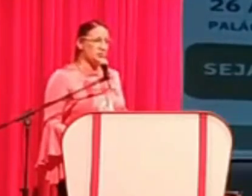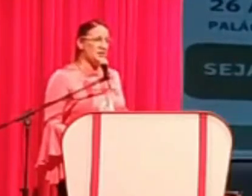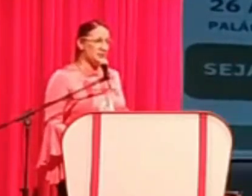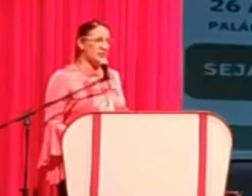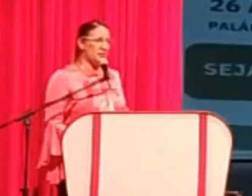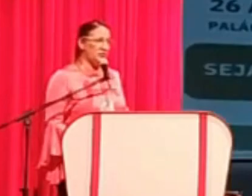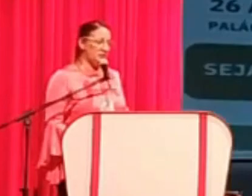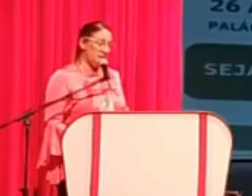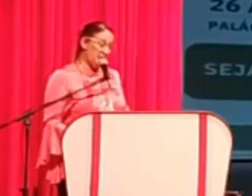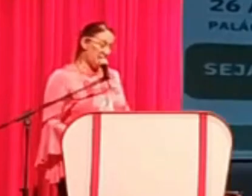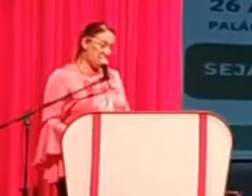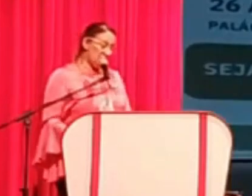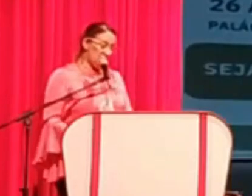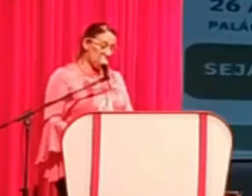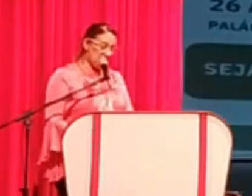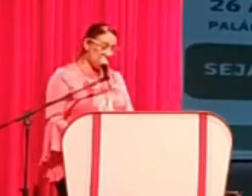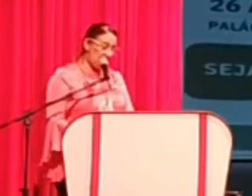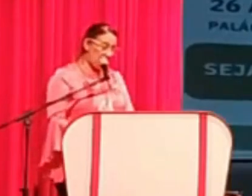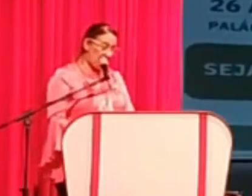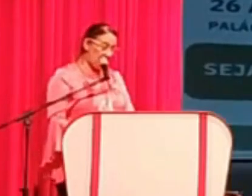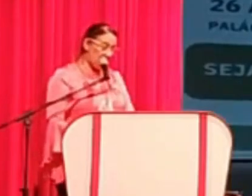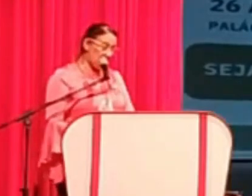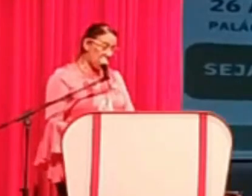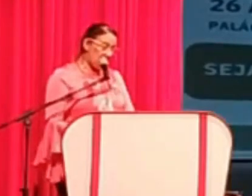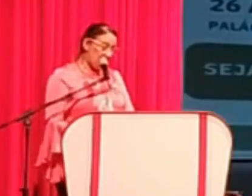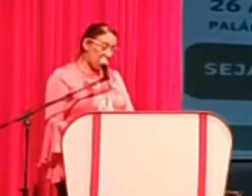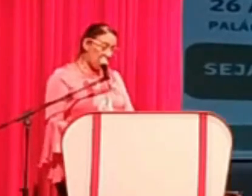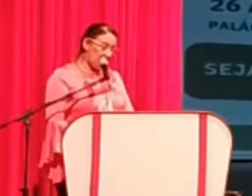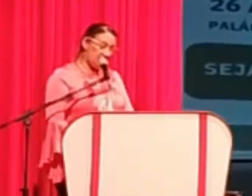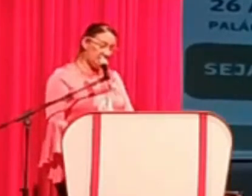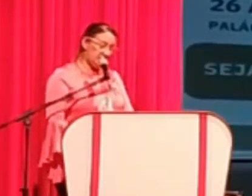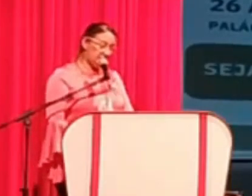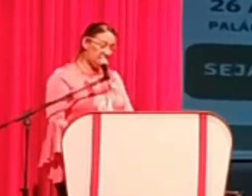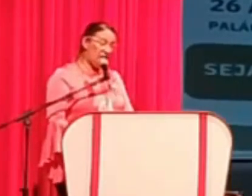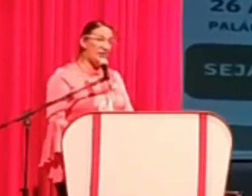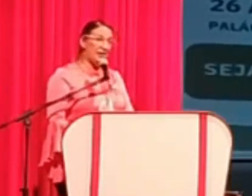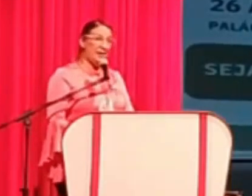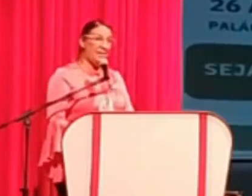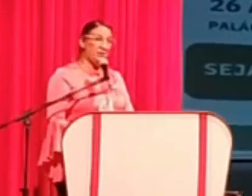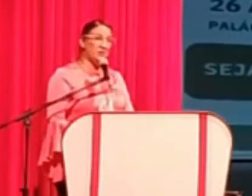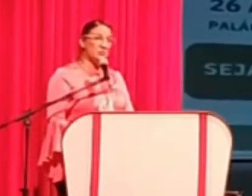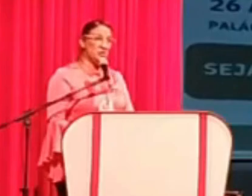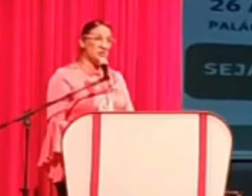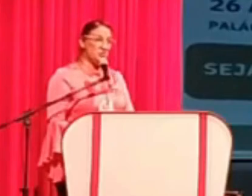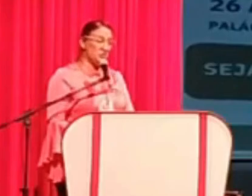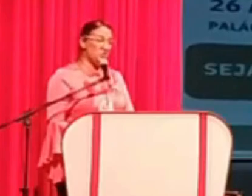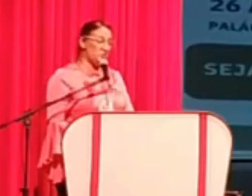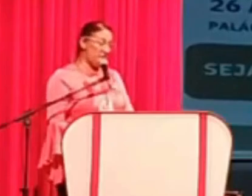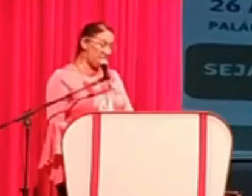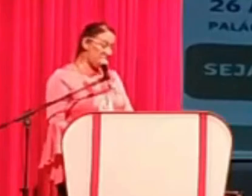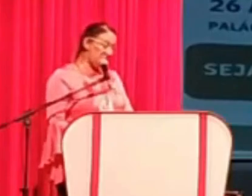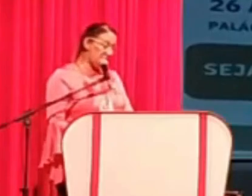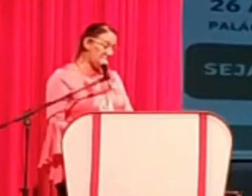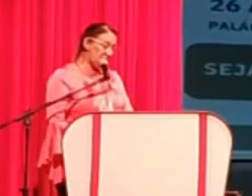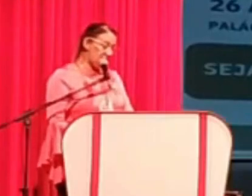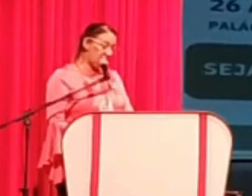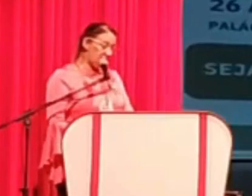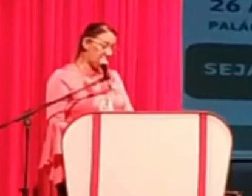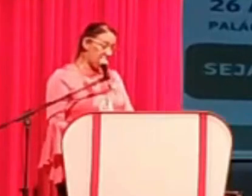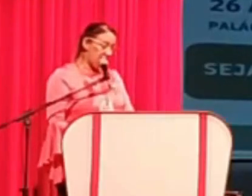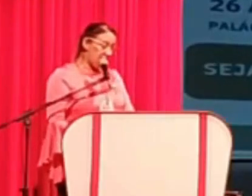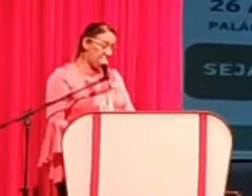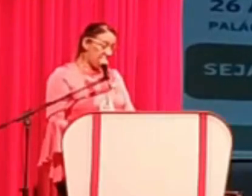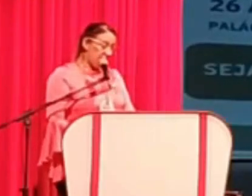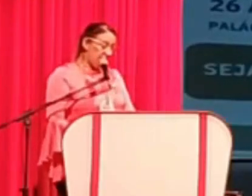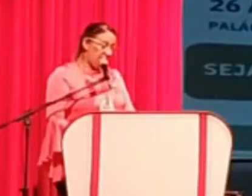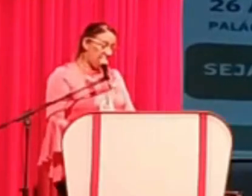a gente mais ama na vida. Então, são coisas que a gente aprende, né? Então, vai ficar, é uma das coisas que eu já tive de aprendizado nessa manhã.